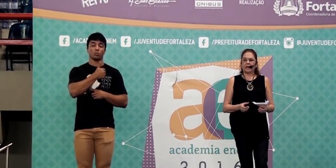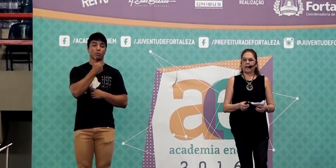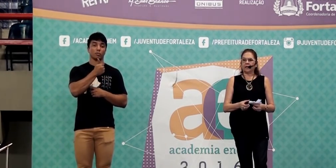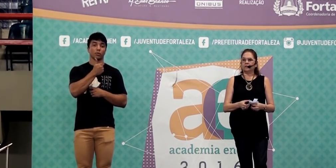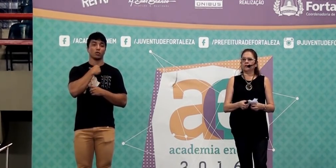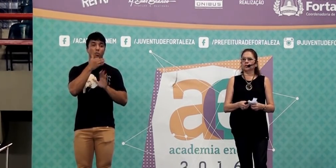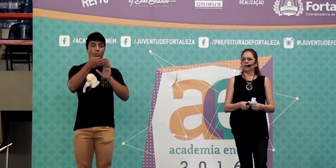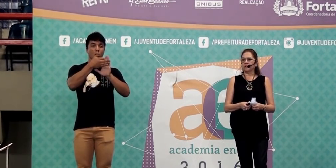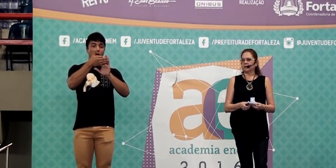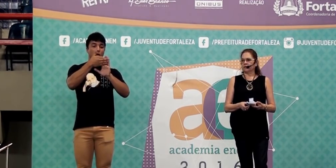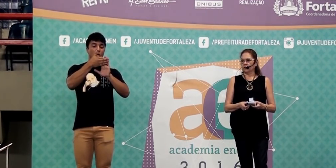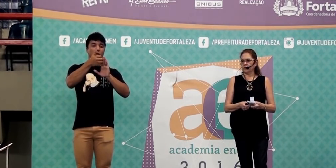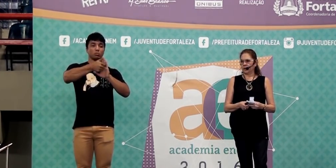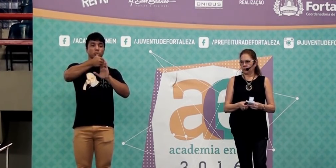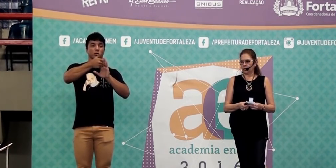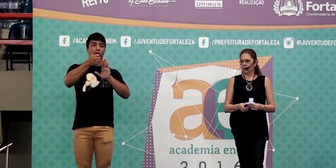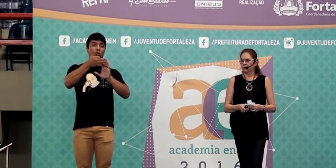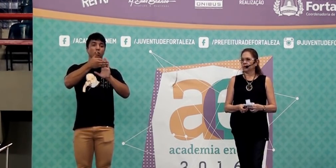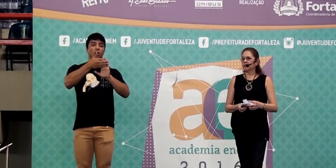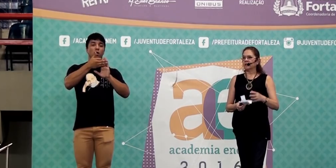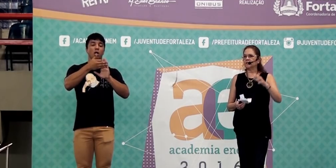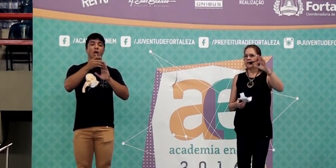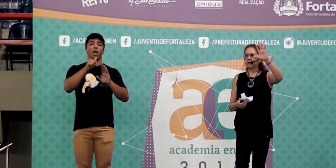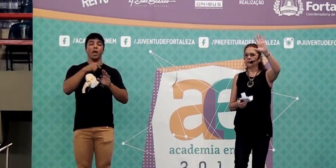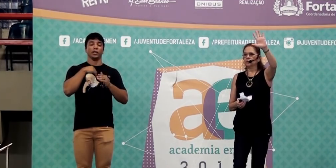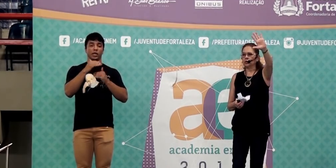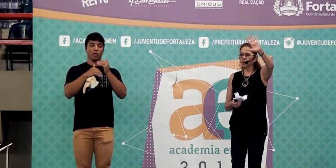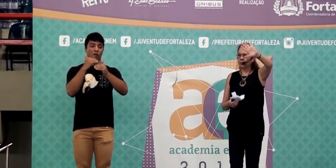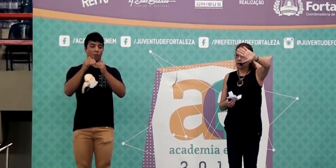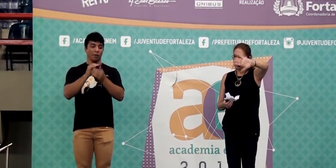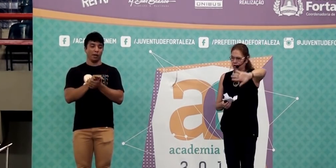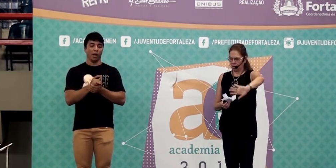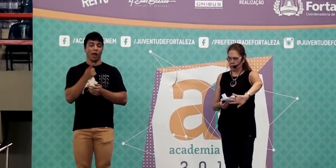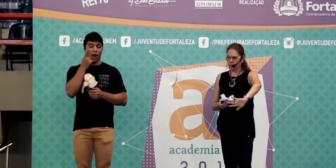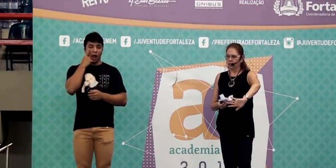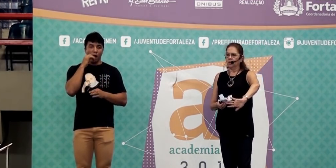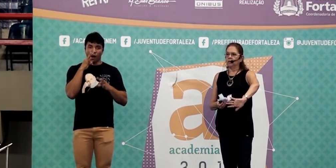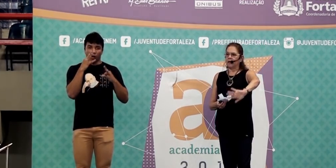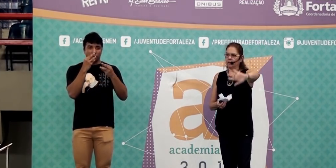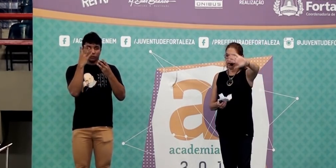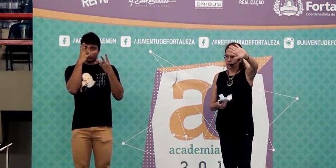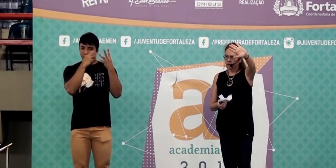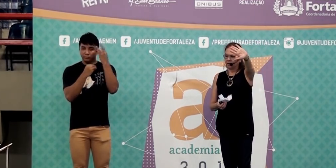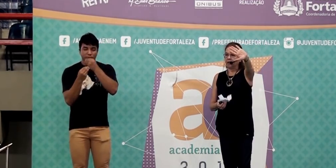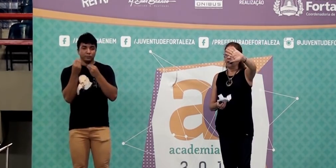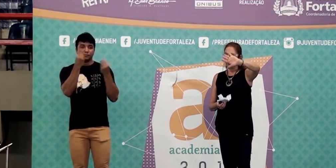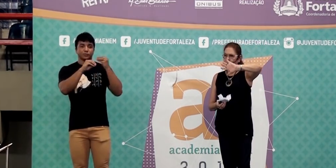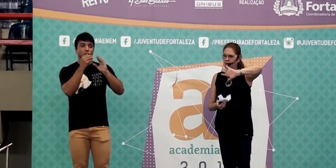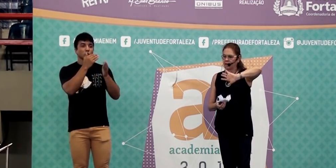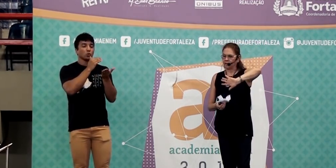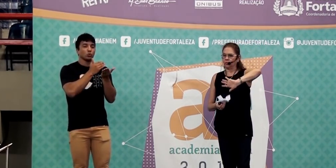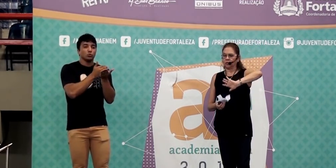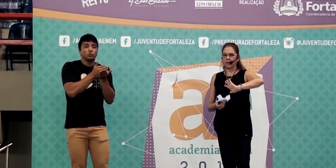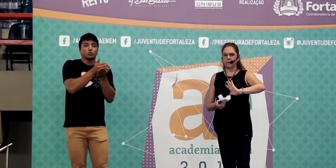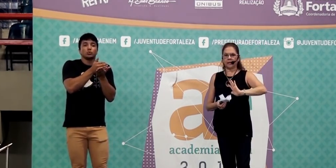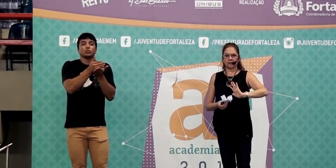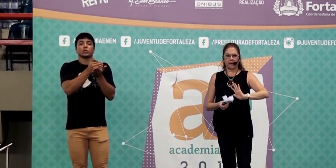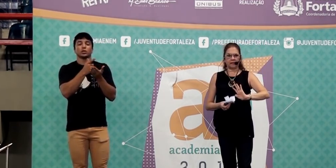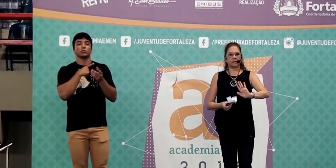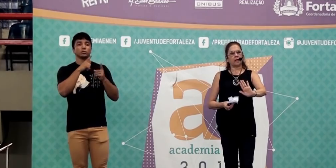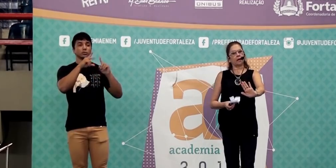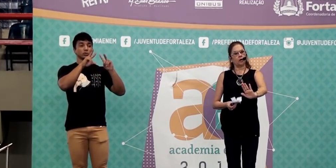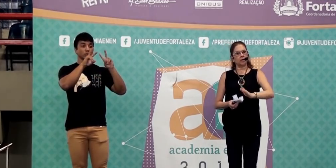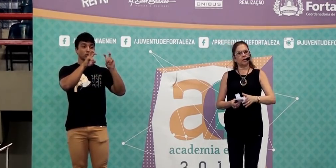parágrafo do desenvolvimento. Vocês viram tudo bonitinho, da introdução, no tema e